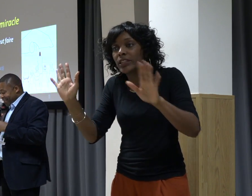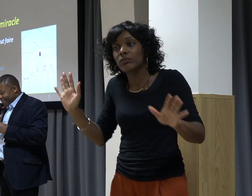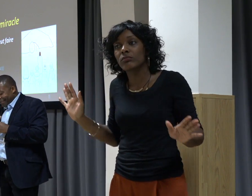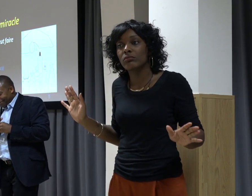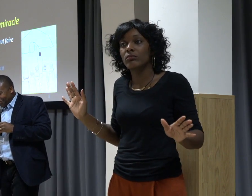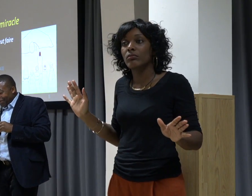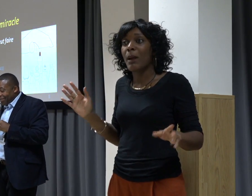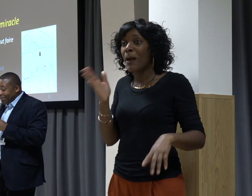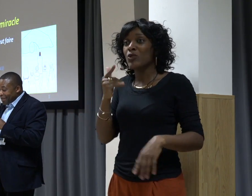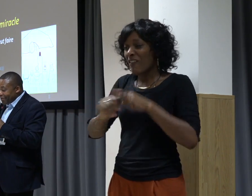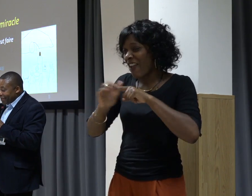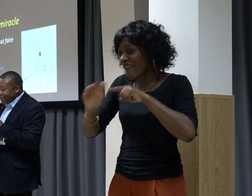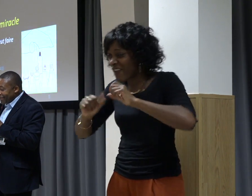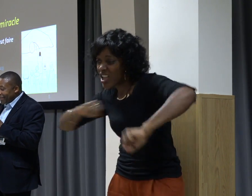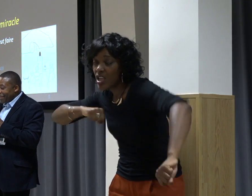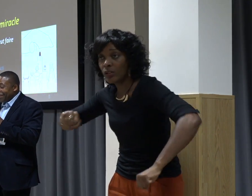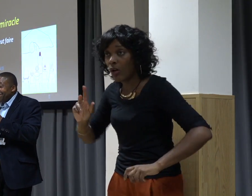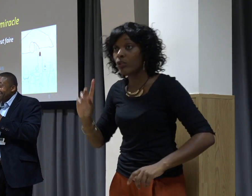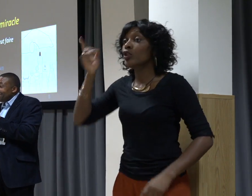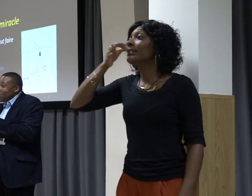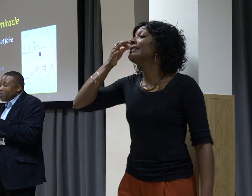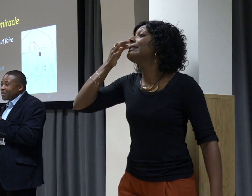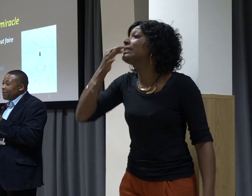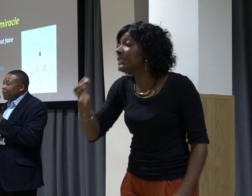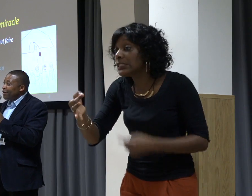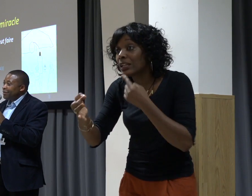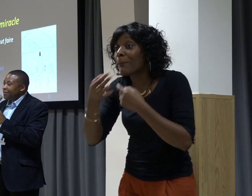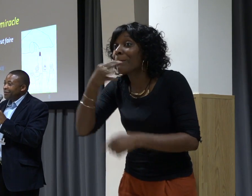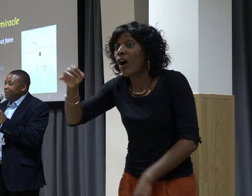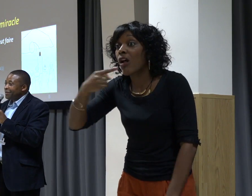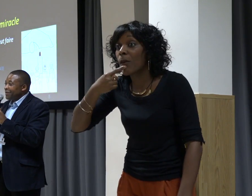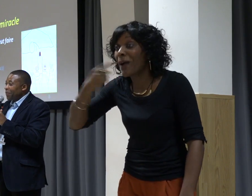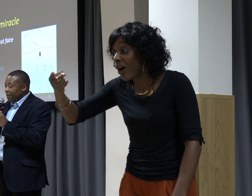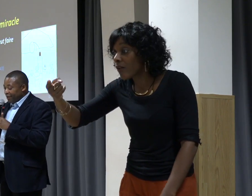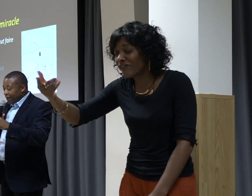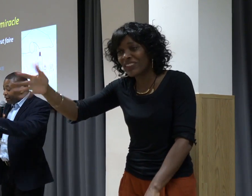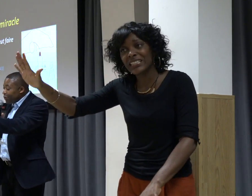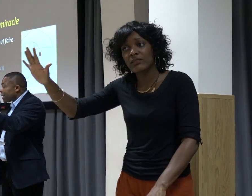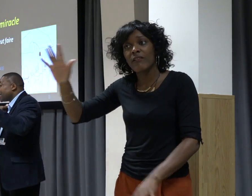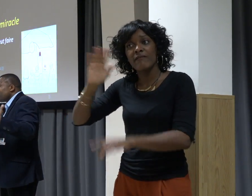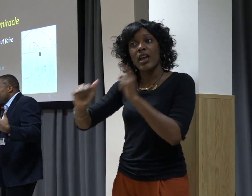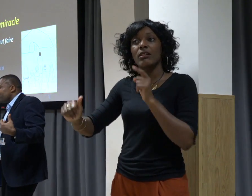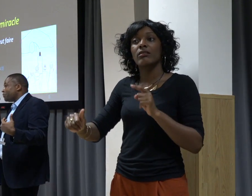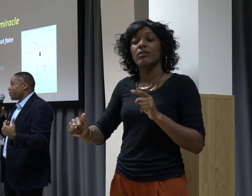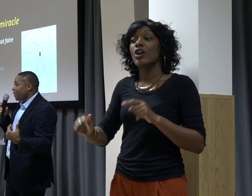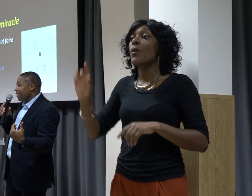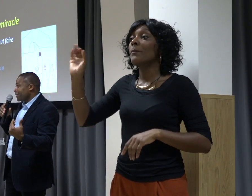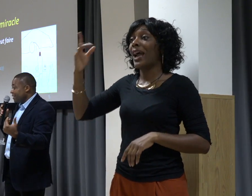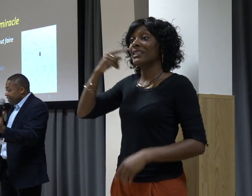C'est magnifique. Simplement par sa parole. En fait, le miracle, c'est pour